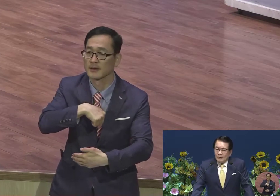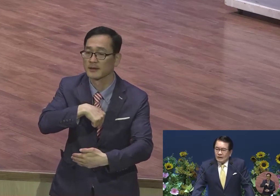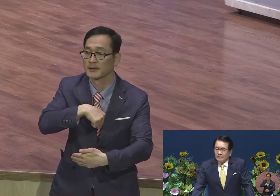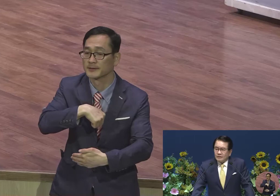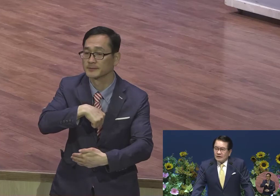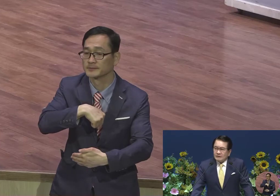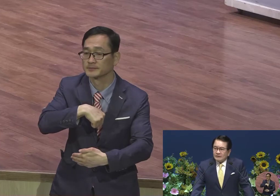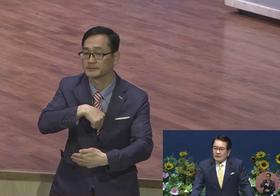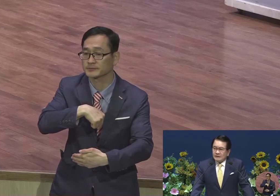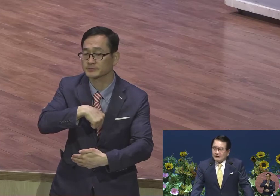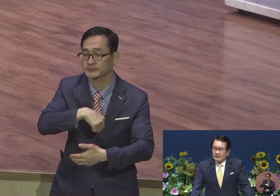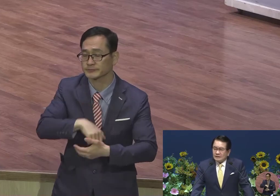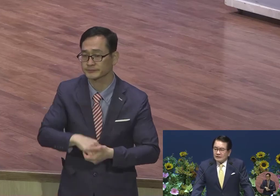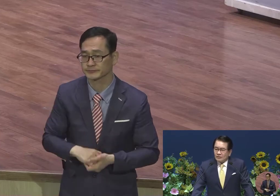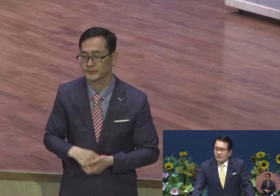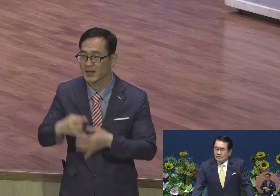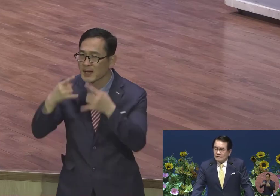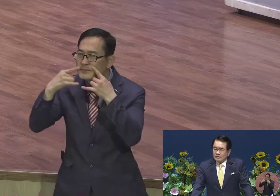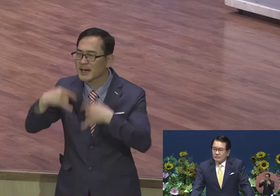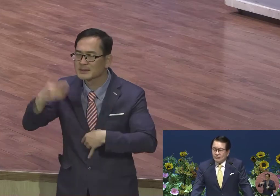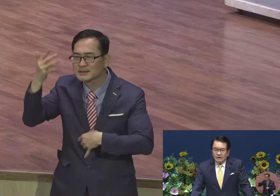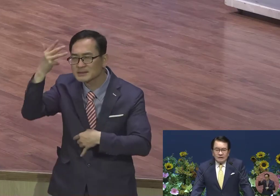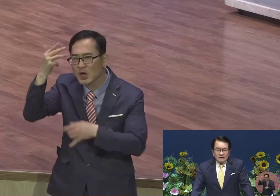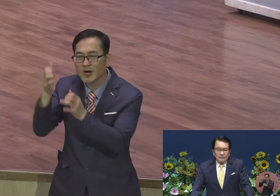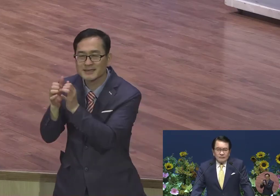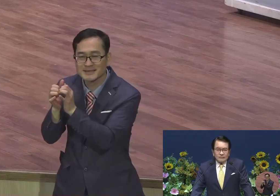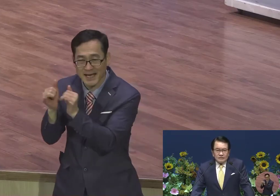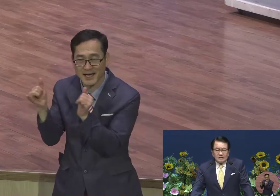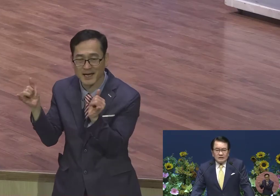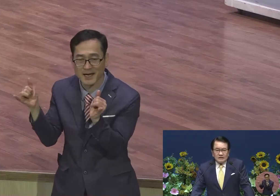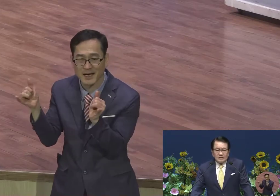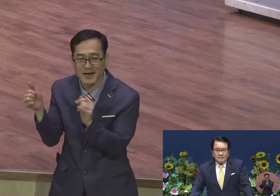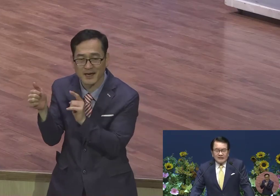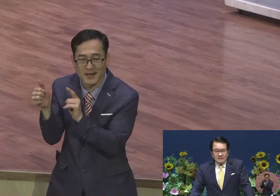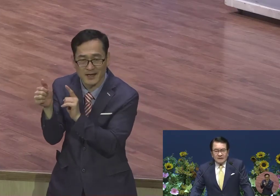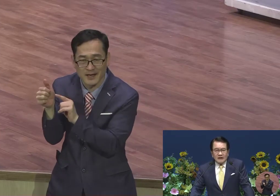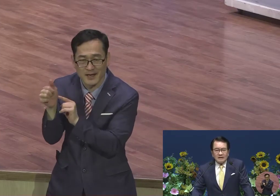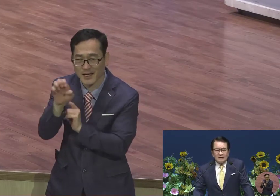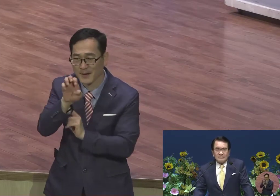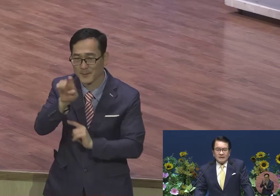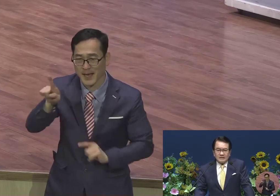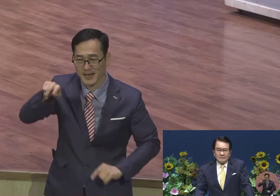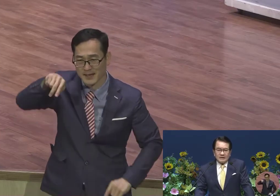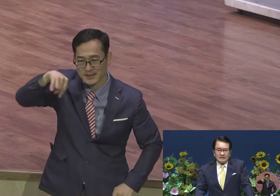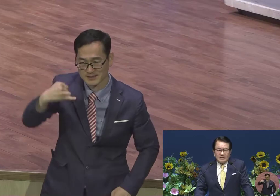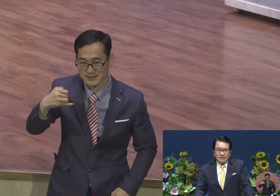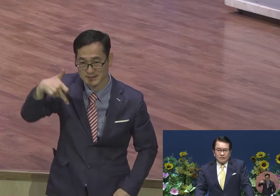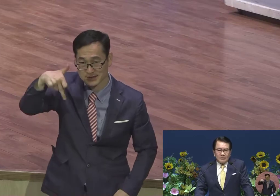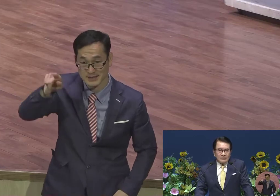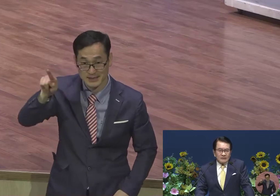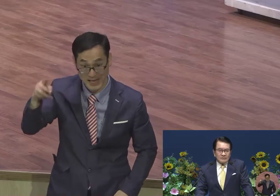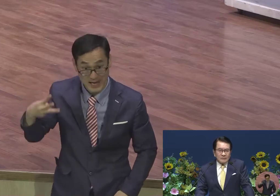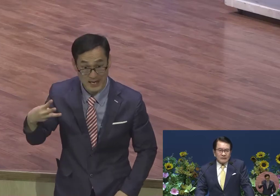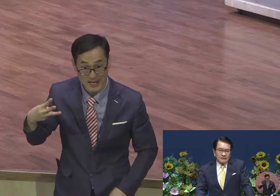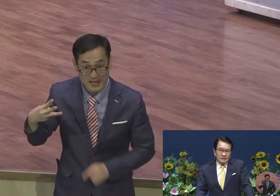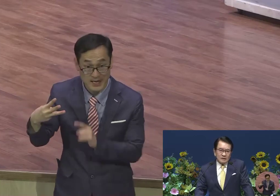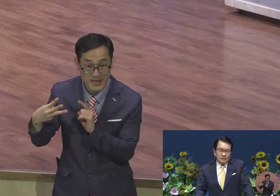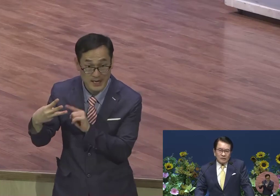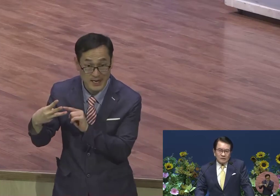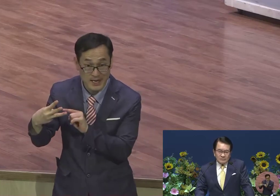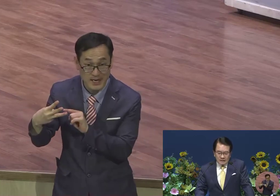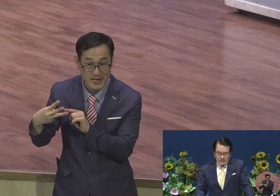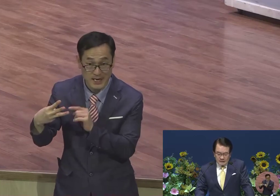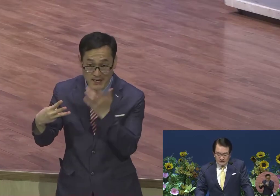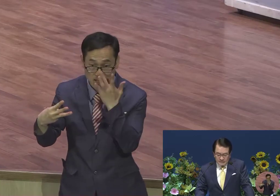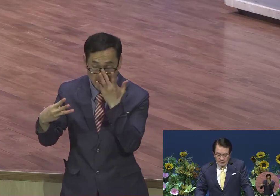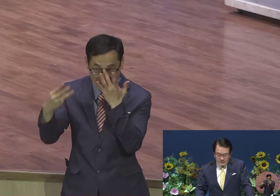유명한 프랑스의 철학자여 과학자여 물리학자여 신학자인 파스칼이 그런 말 했어요 파스칼 유명한 사람 파스칼